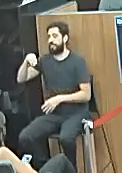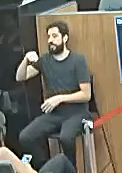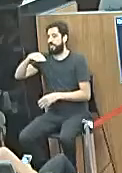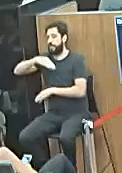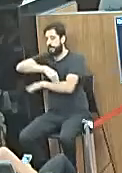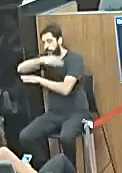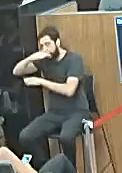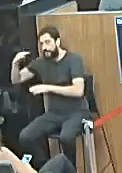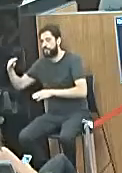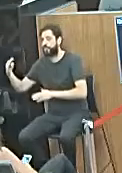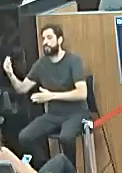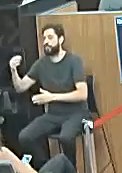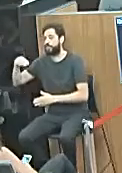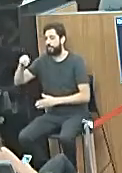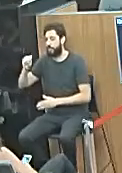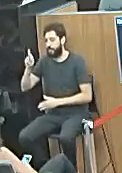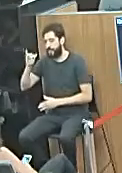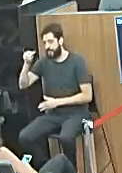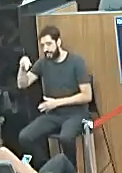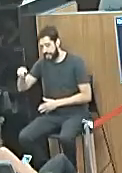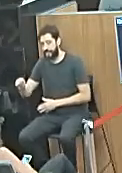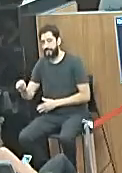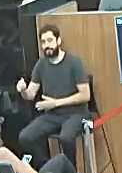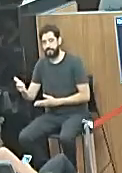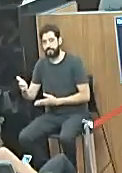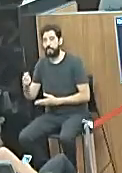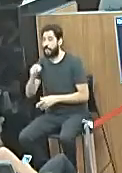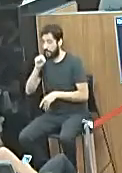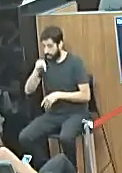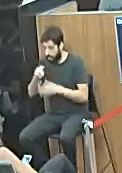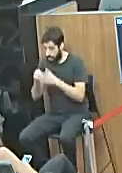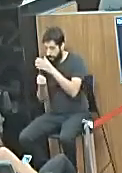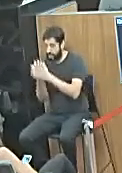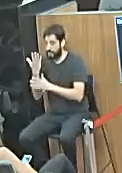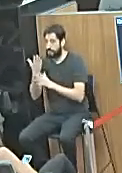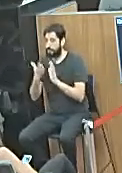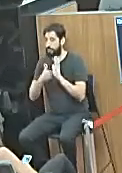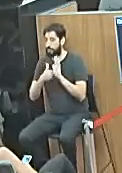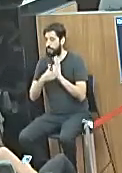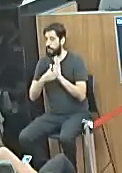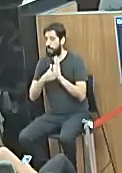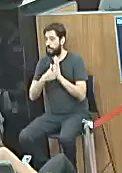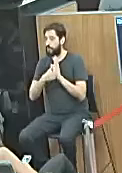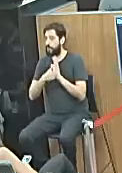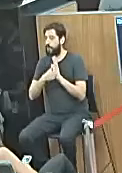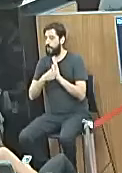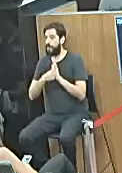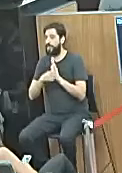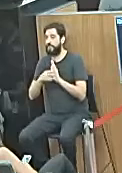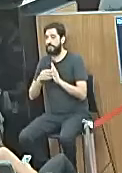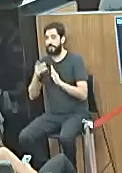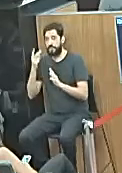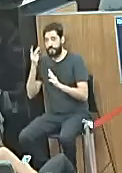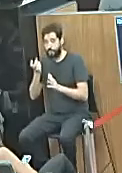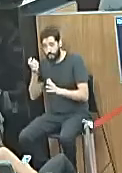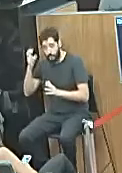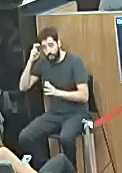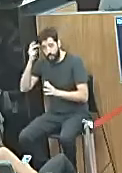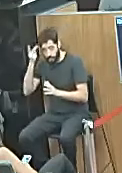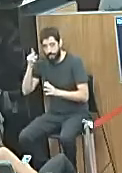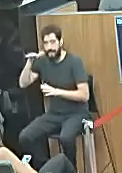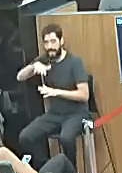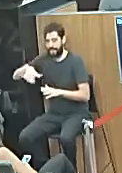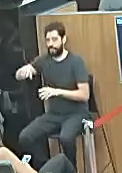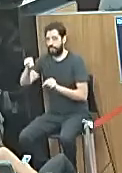e aqui também apareceram propostas principalmente da cultura voltado para essas regiões ninguém